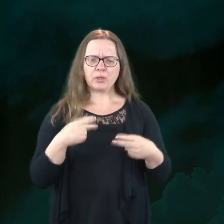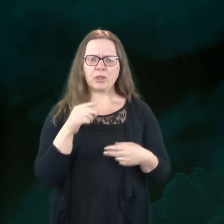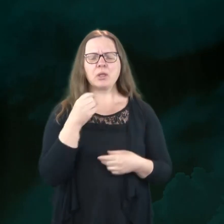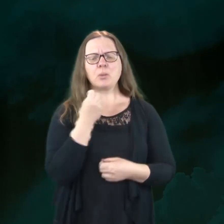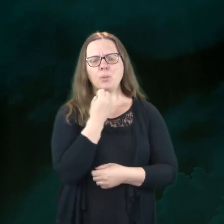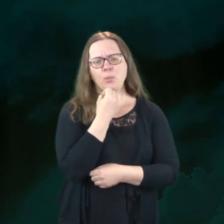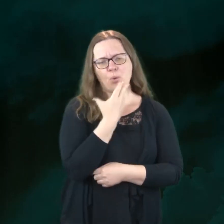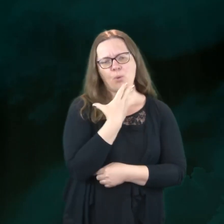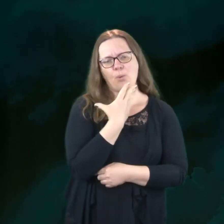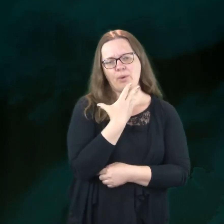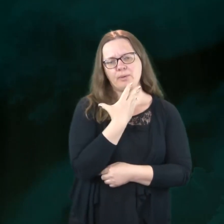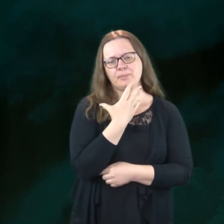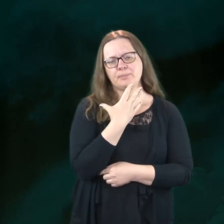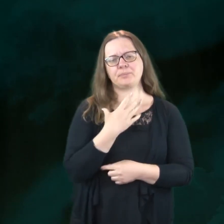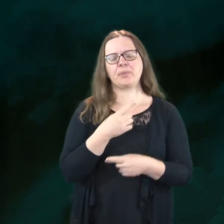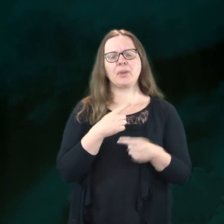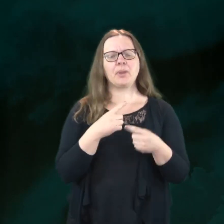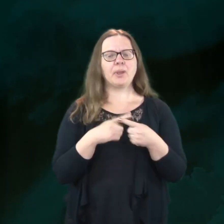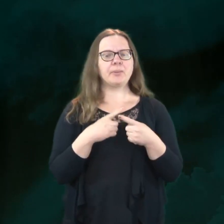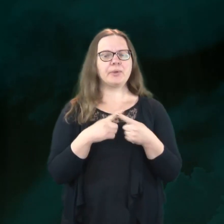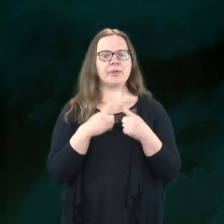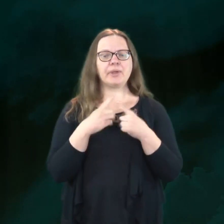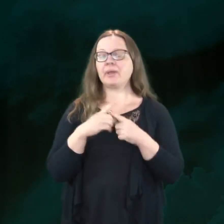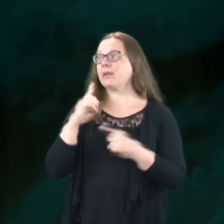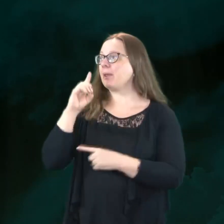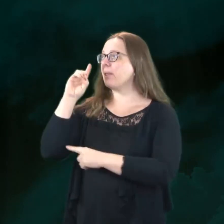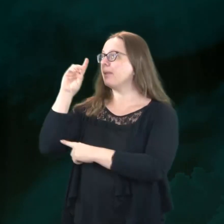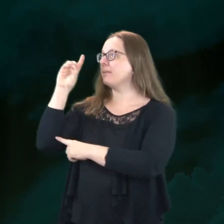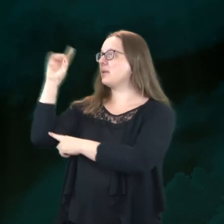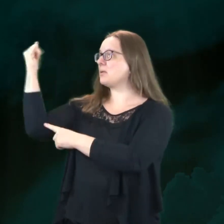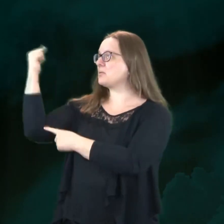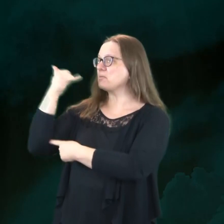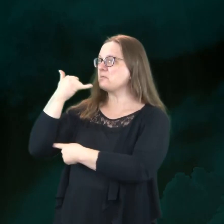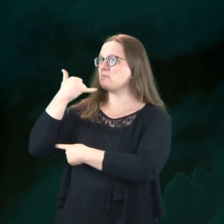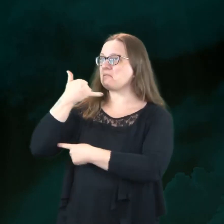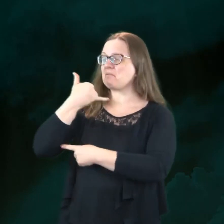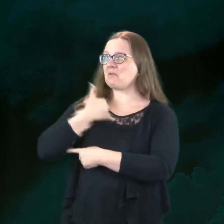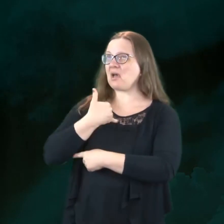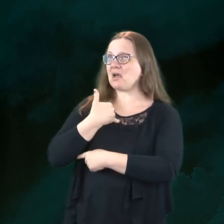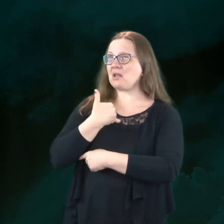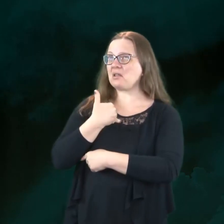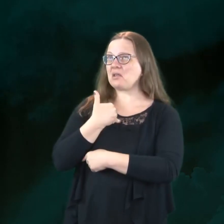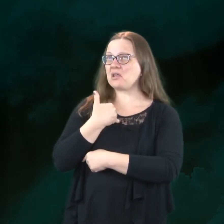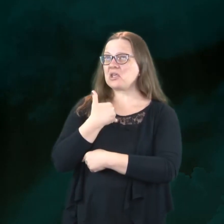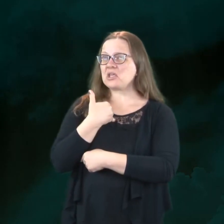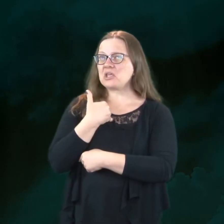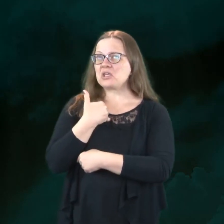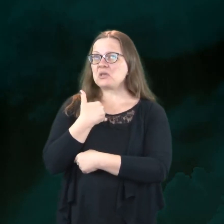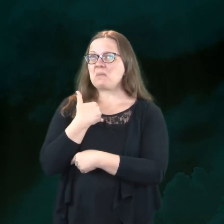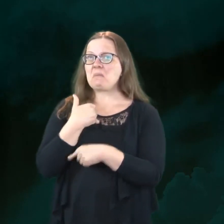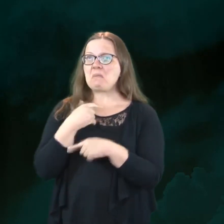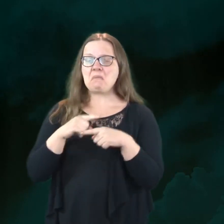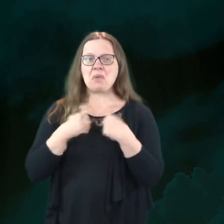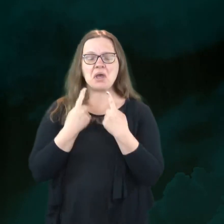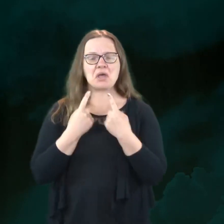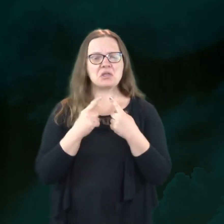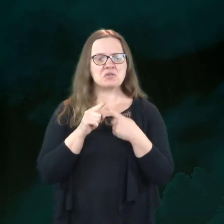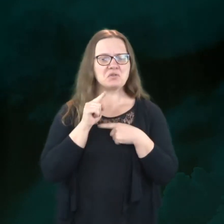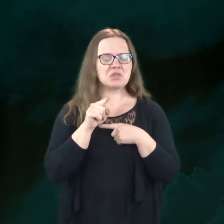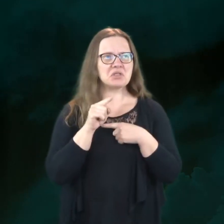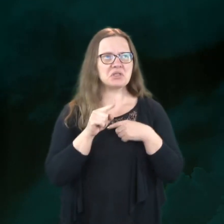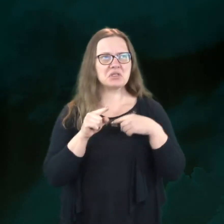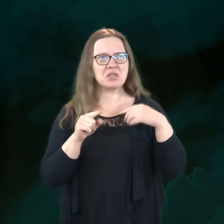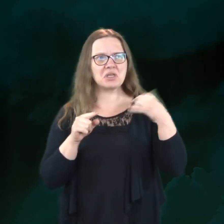que é importante. Às vezes tem uma palavra que o Senhor quer dar importância, mas você ouve tantas outras coisas que começa a poluir a